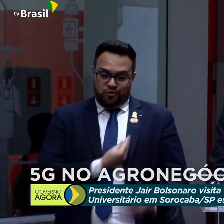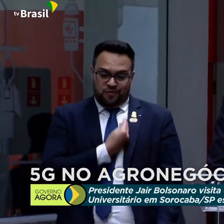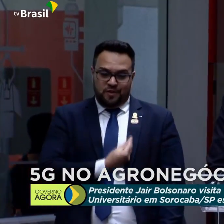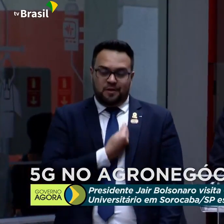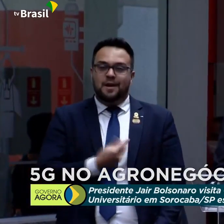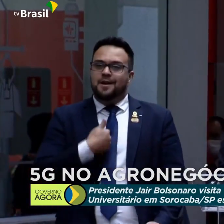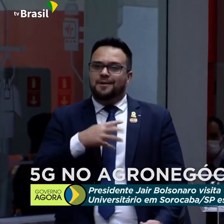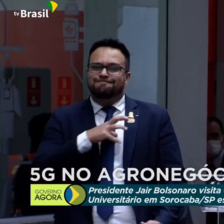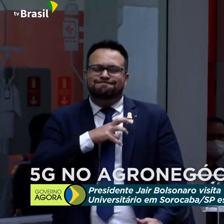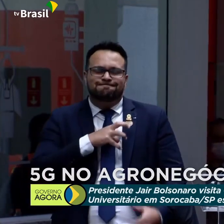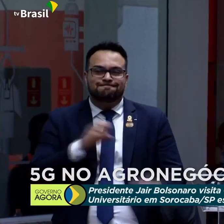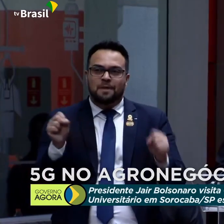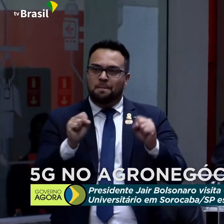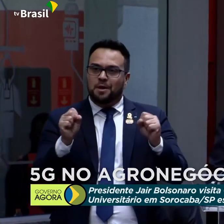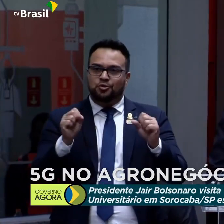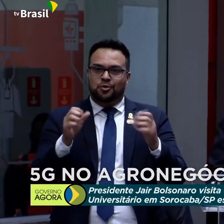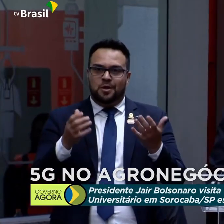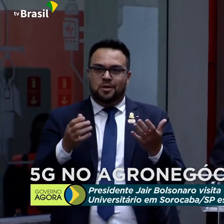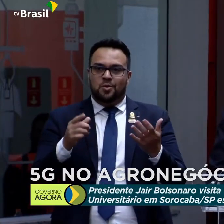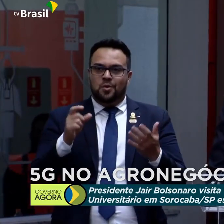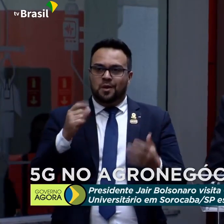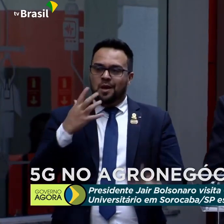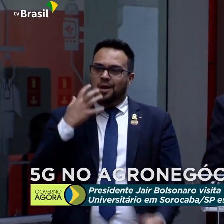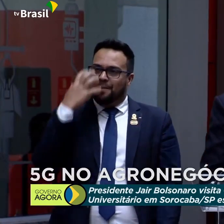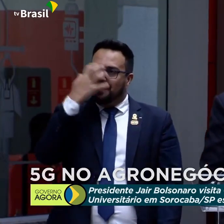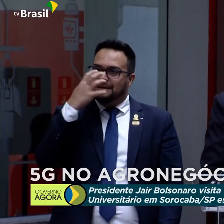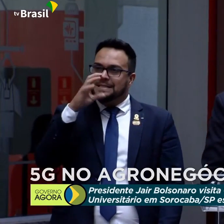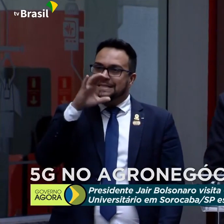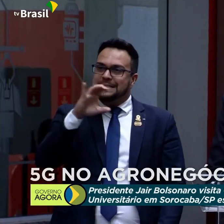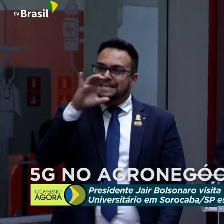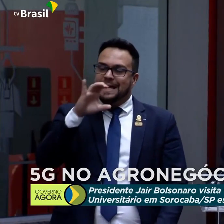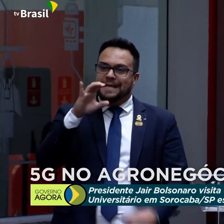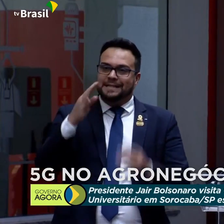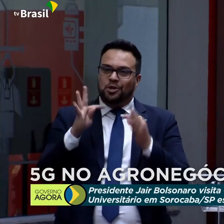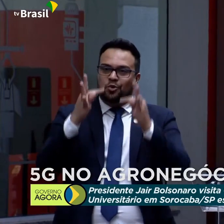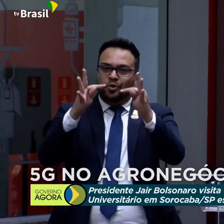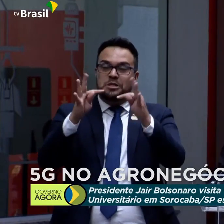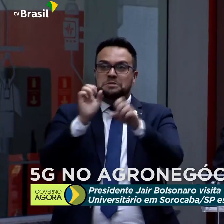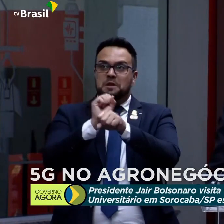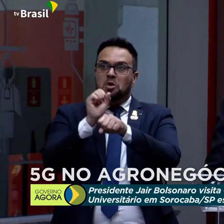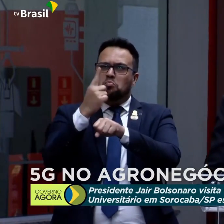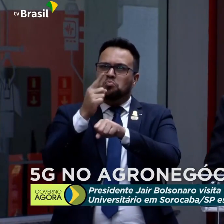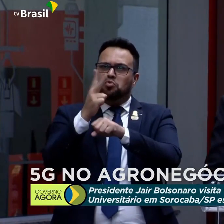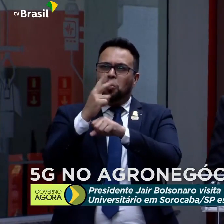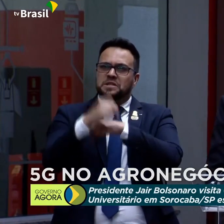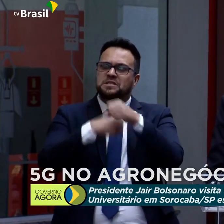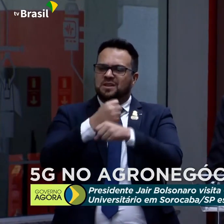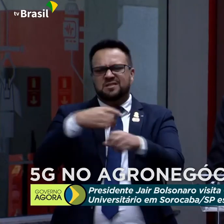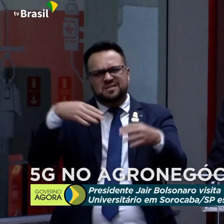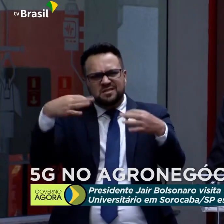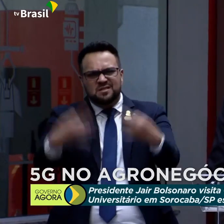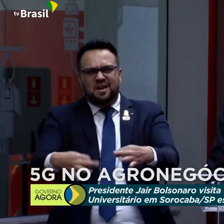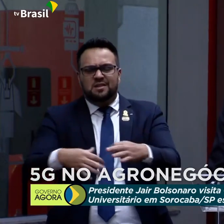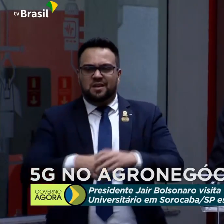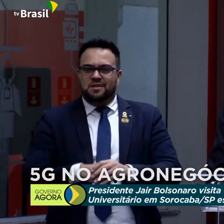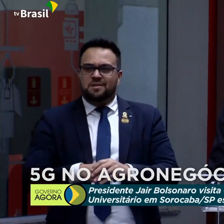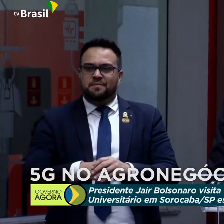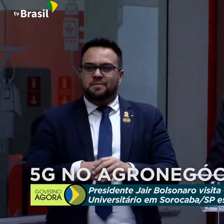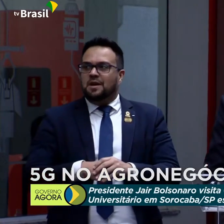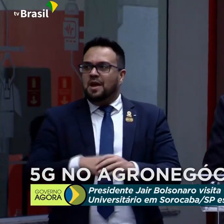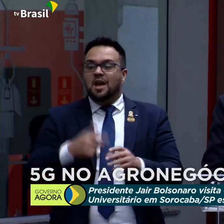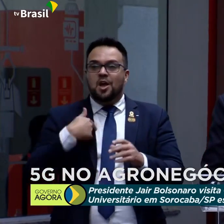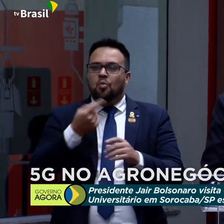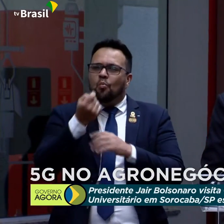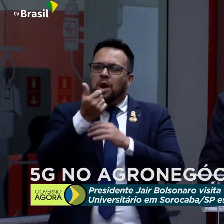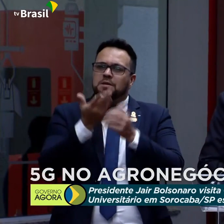sou um apaixonado por ciência e tecnologia. Se tivesse esperado um pouco mais, um ou dois anos, com toda certeza, eu teria passado para o